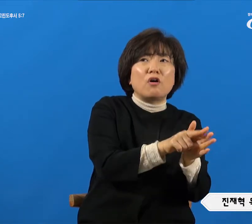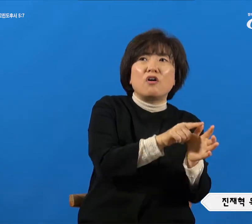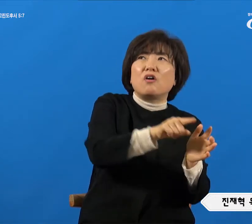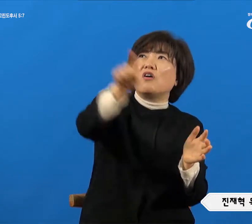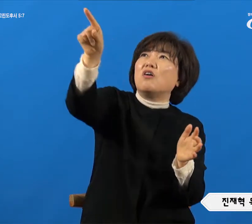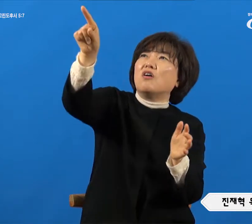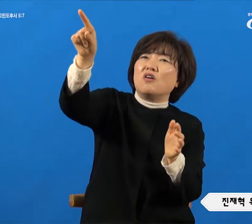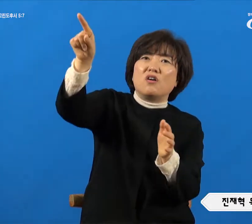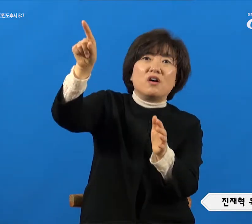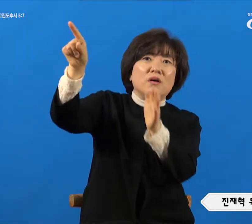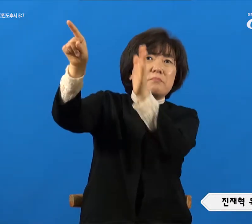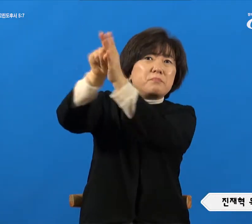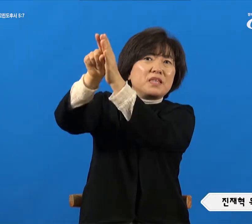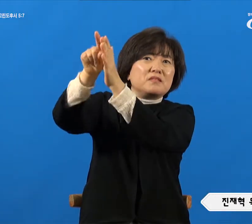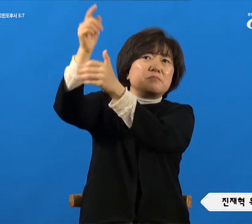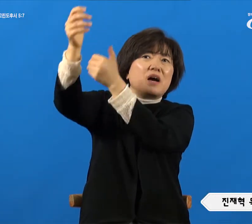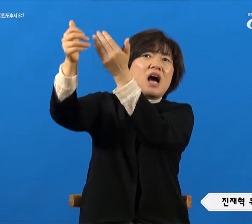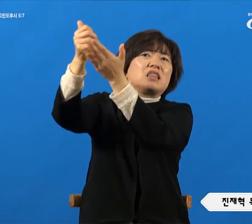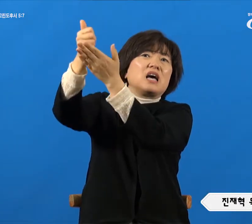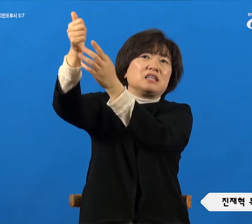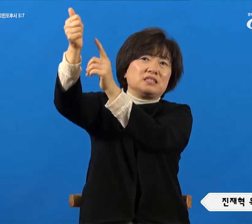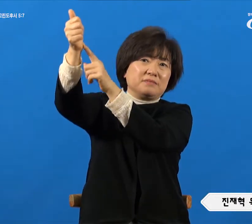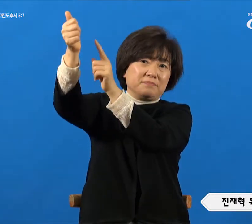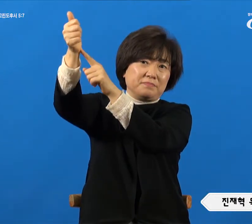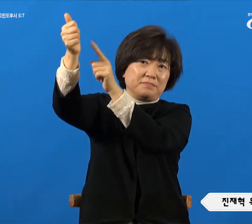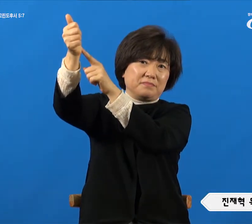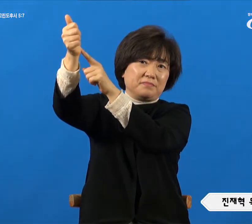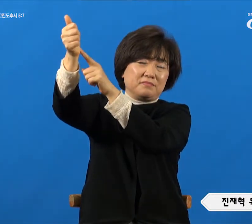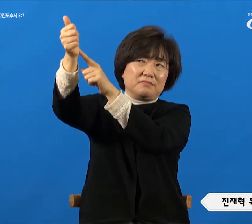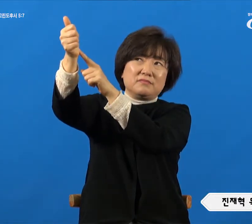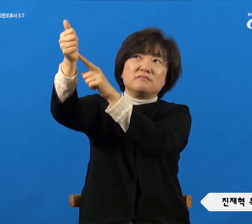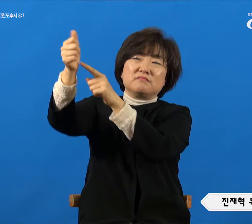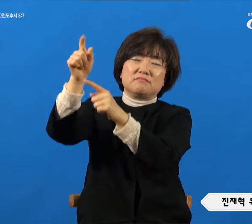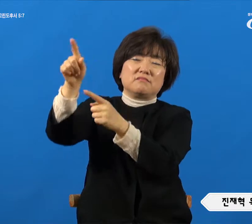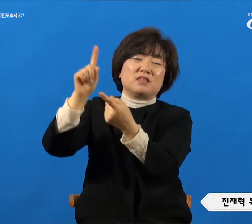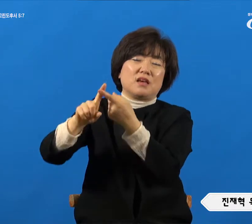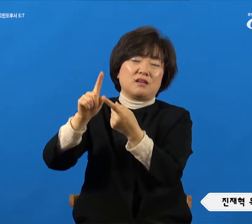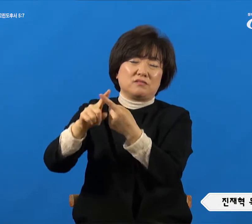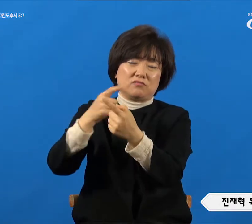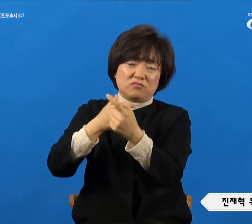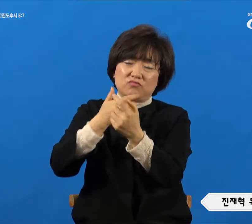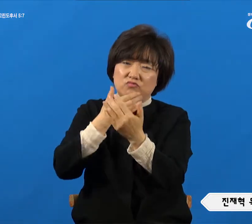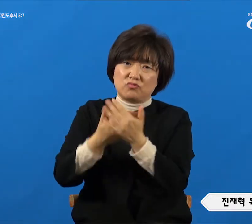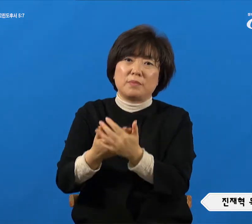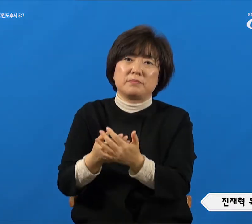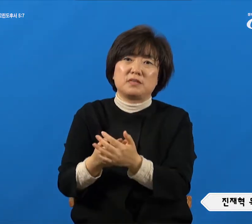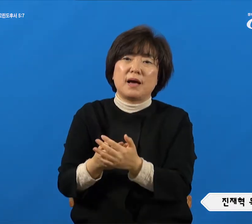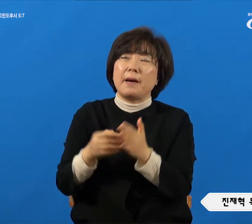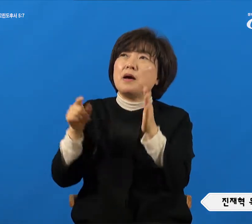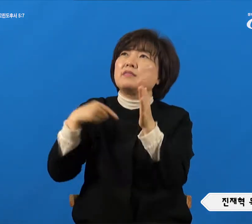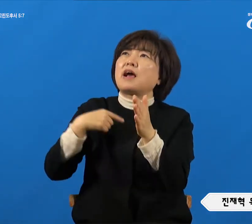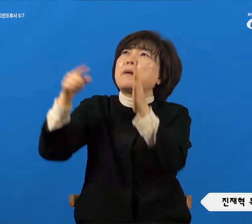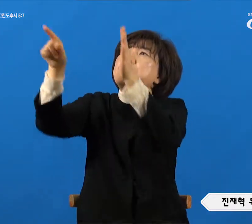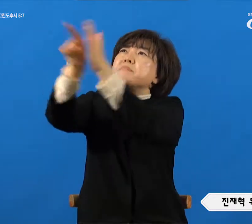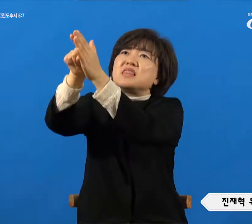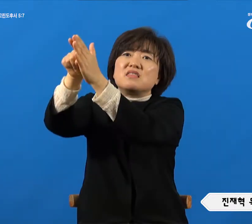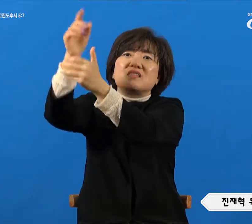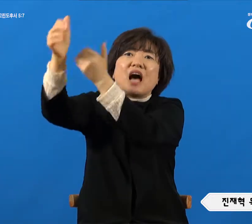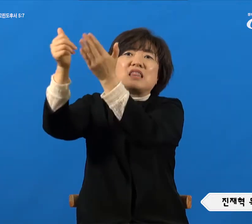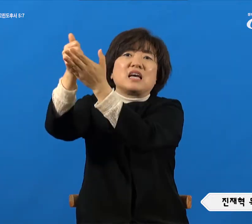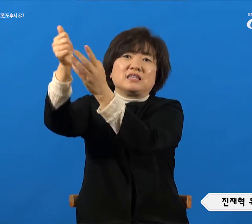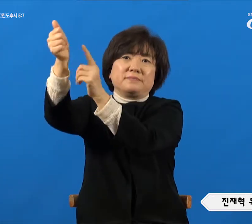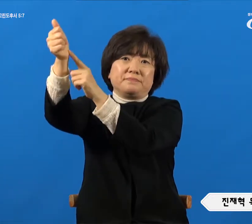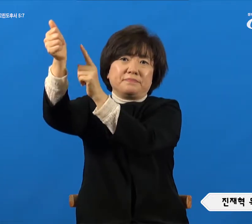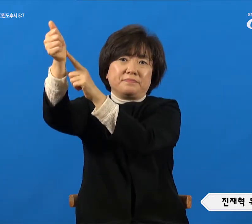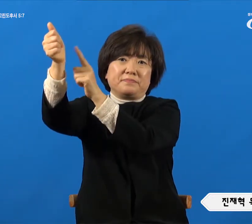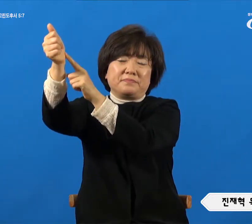중요함은 그 믿음의 대상이 되시는 하나님을 성경은 설명합니다. 믿음은 그